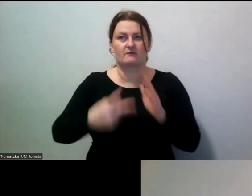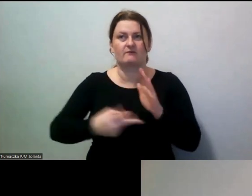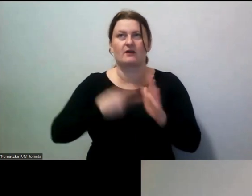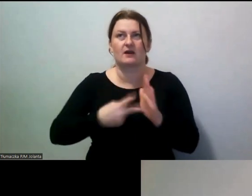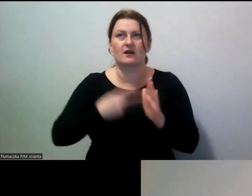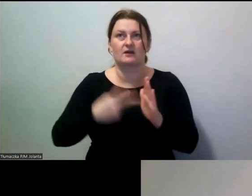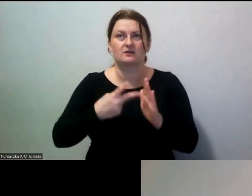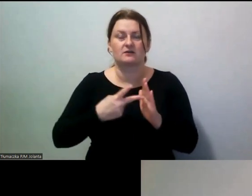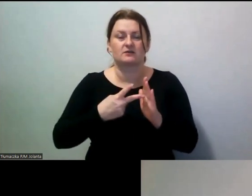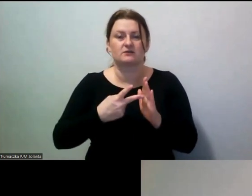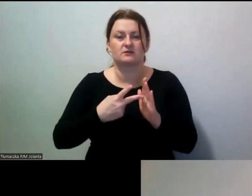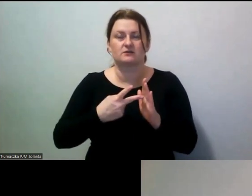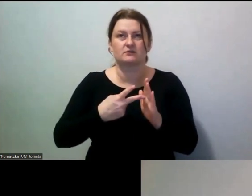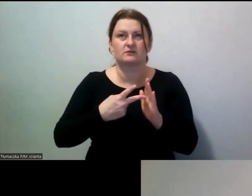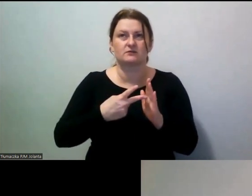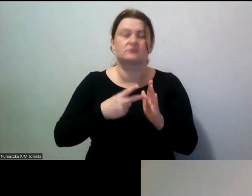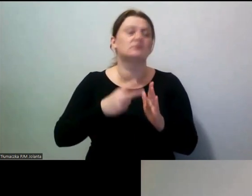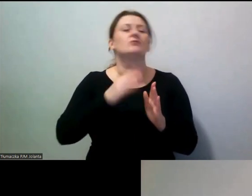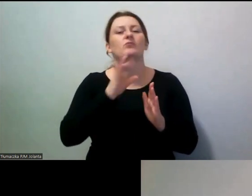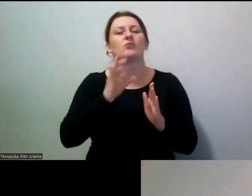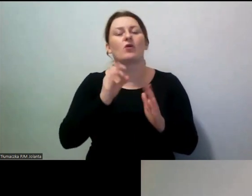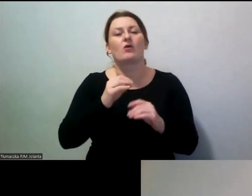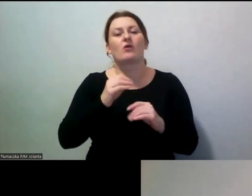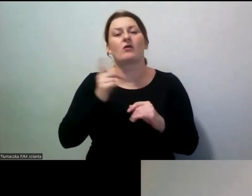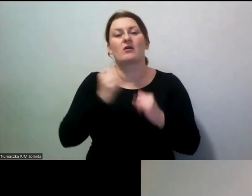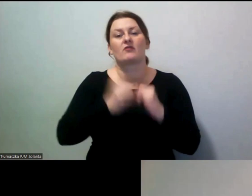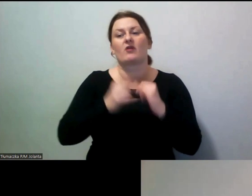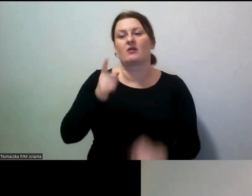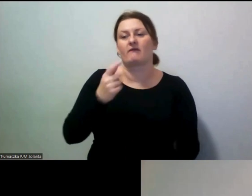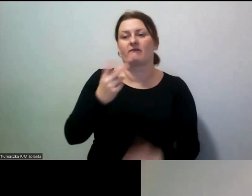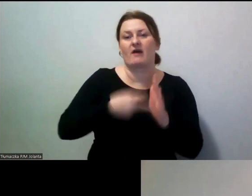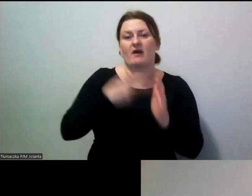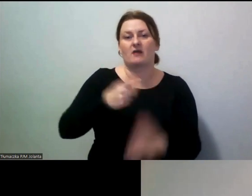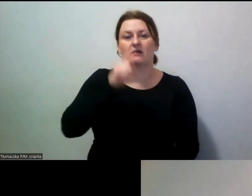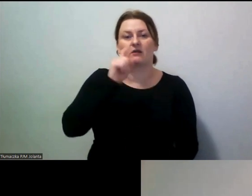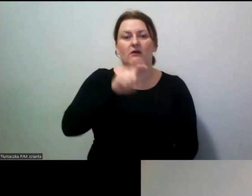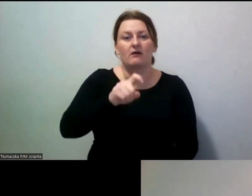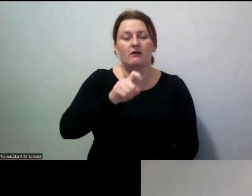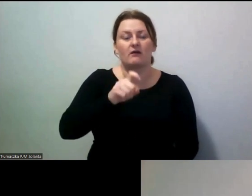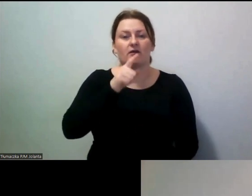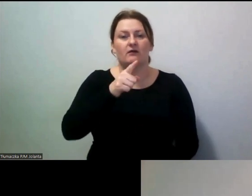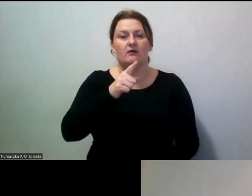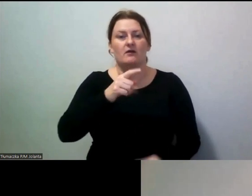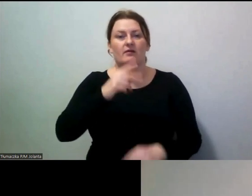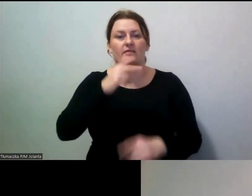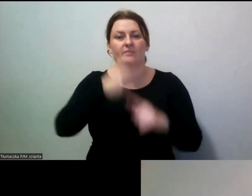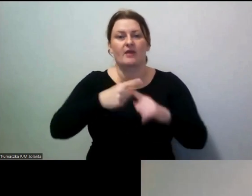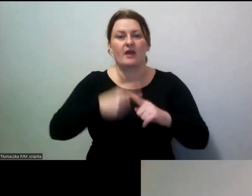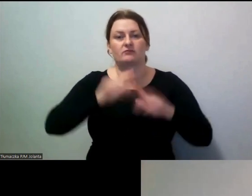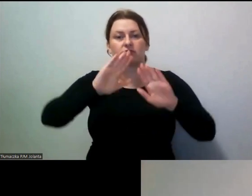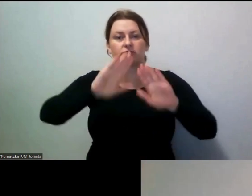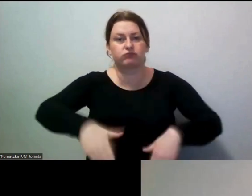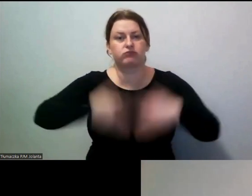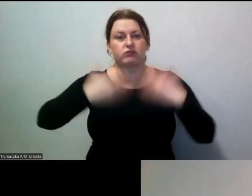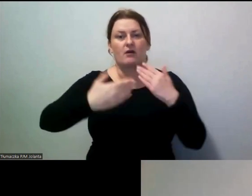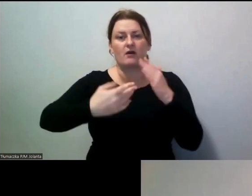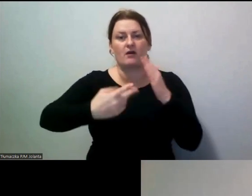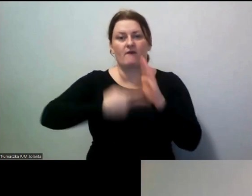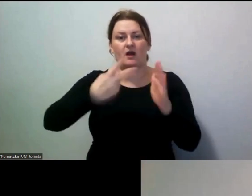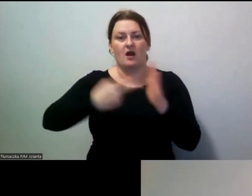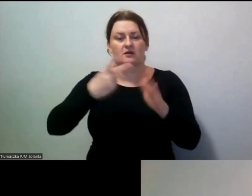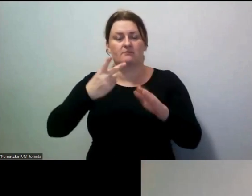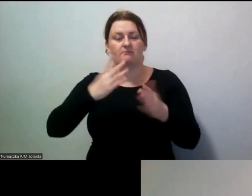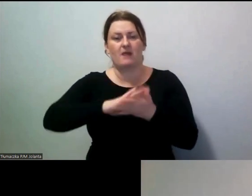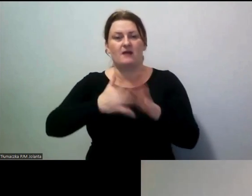z uwagi na to, że jak on kliknął, czy ona dwa razy, no to ten test jakby drugi raz otwierał się w bazie